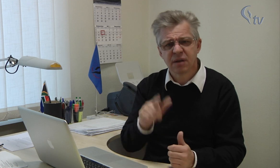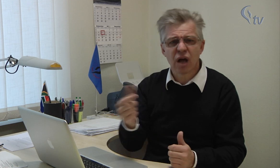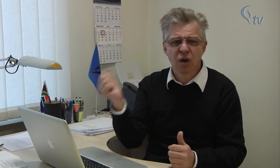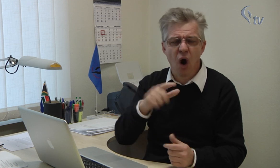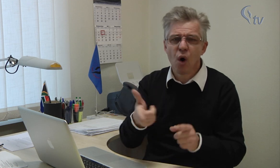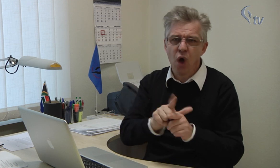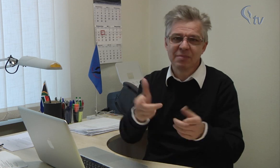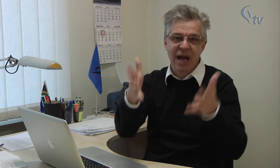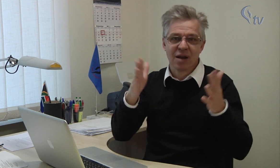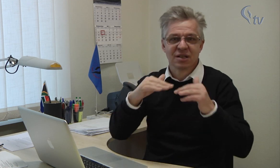rohkem selgust majja.